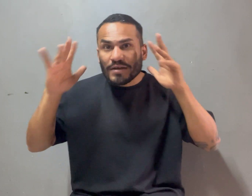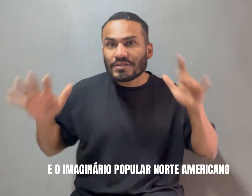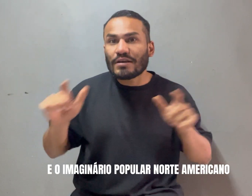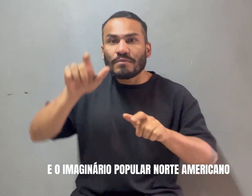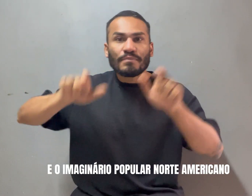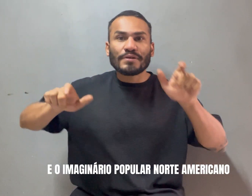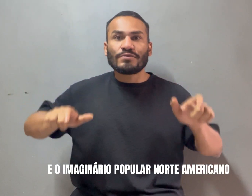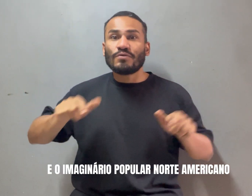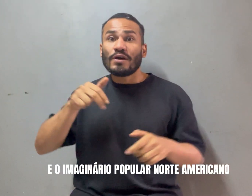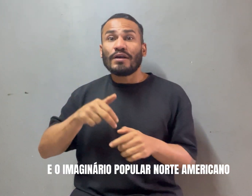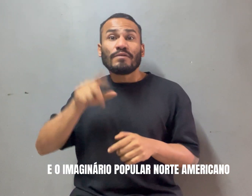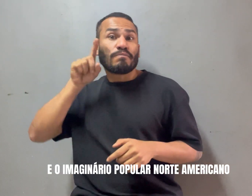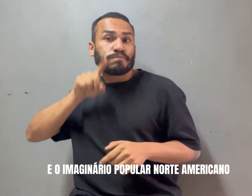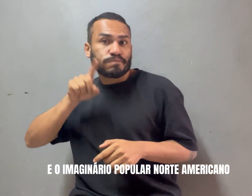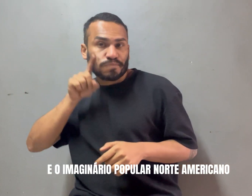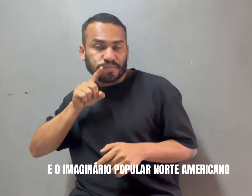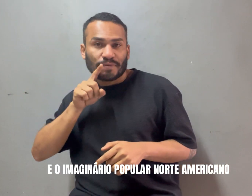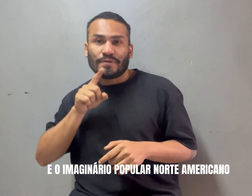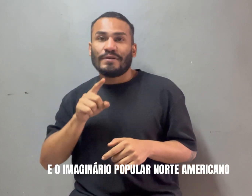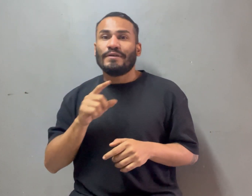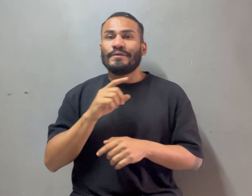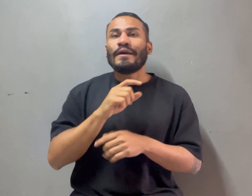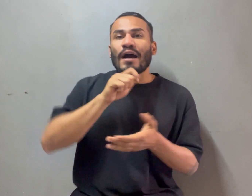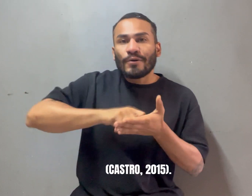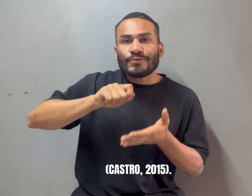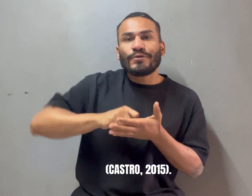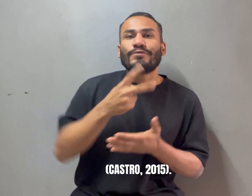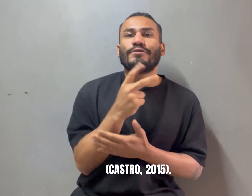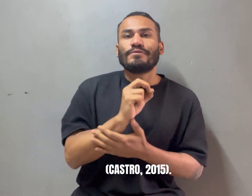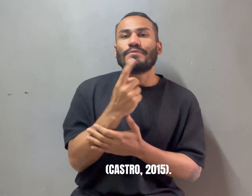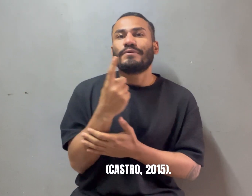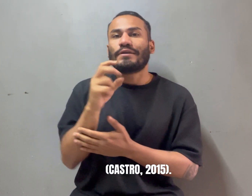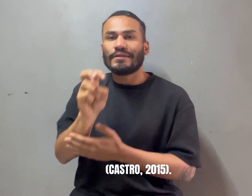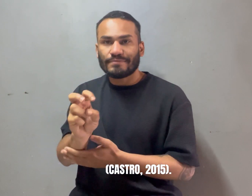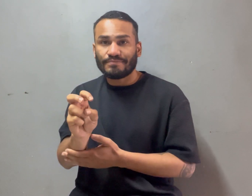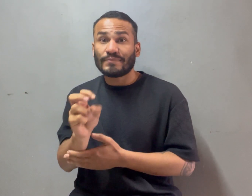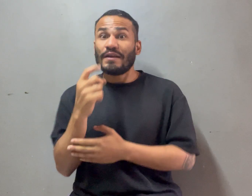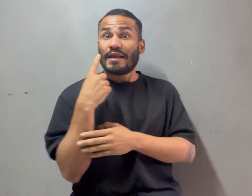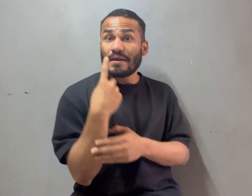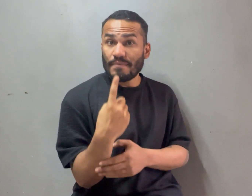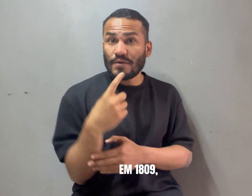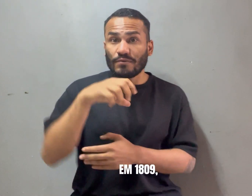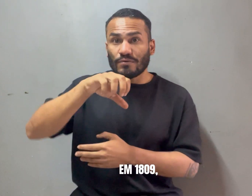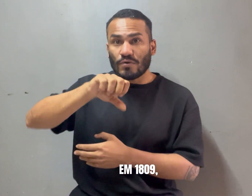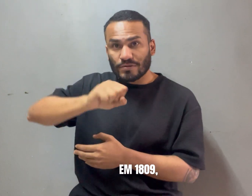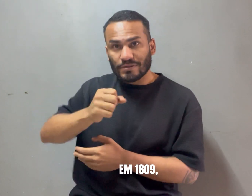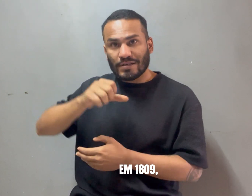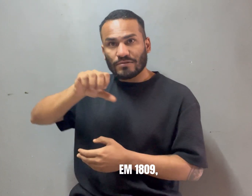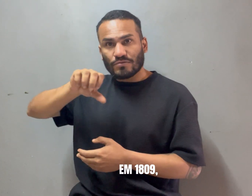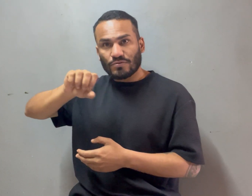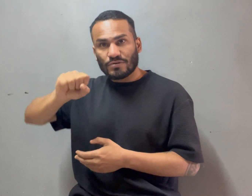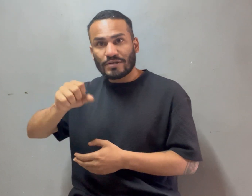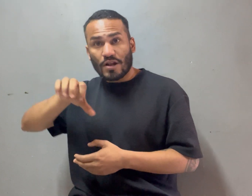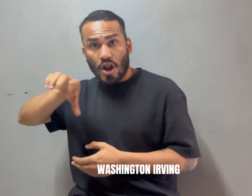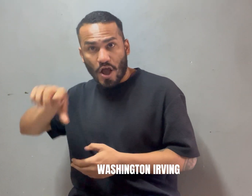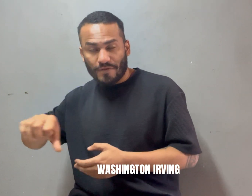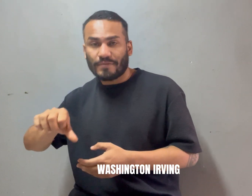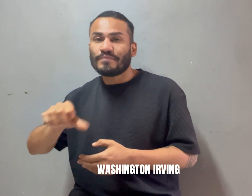e o imaginário popular norte-americano. Castro, 2015. Em 1809, Washington